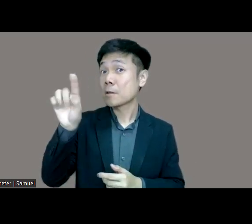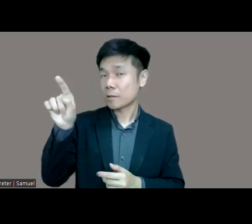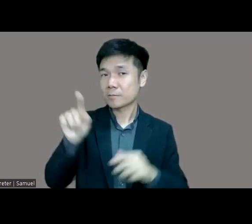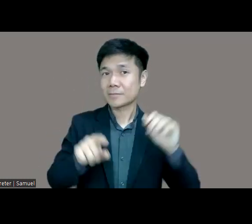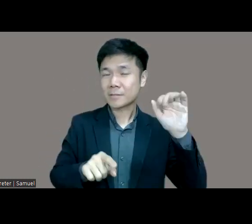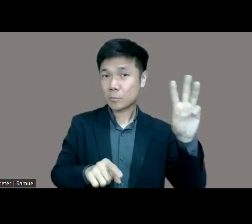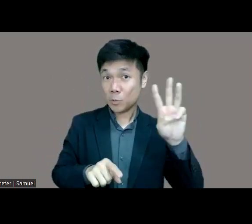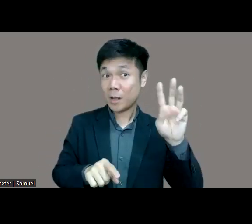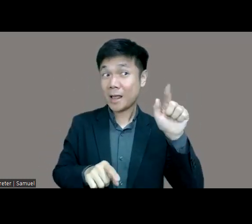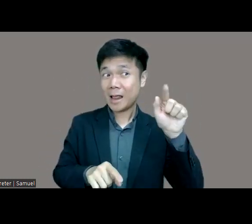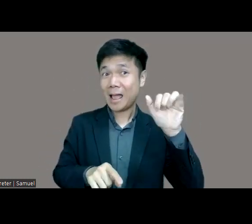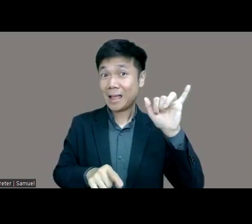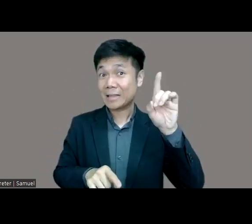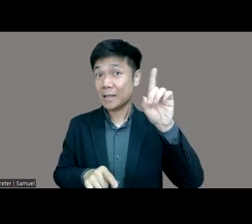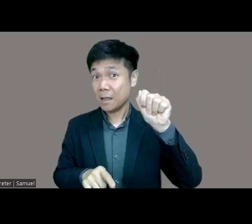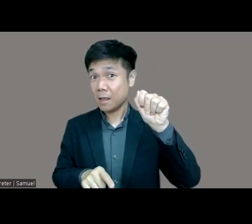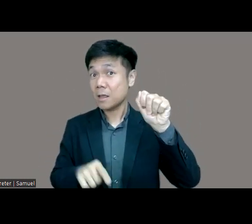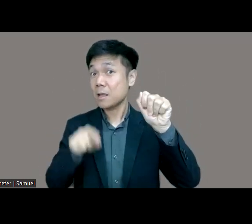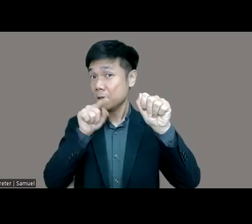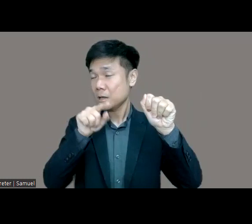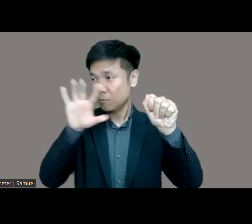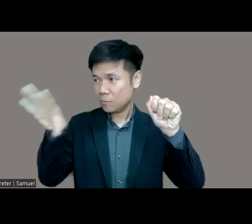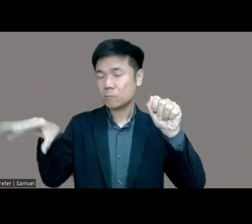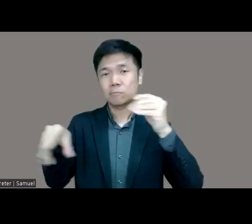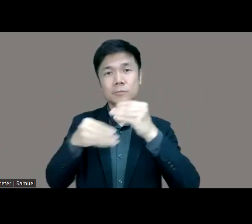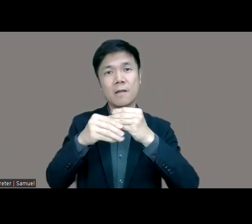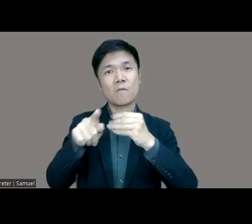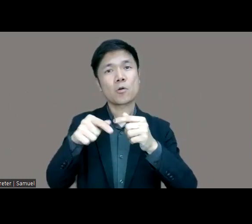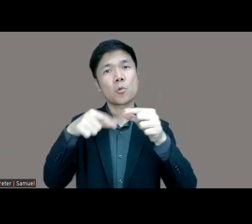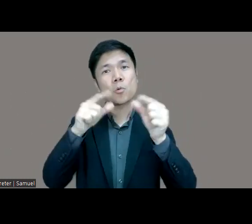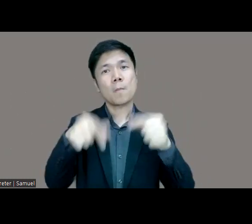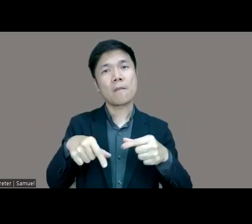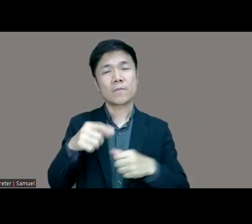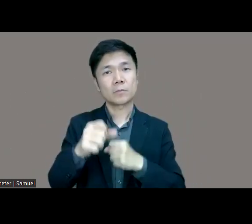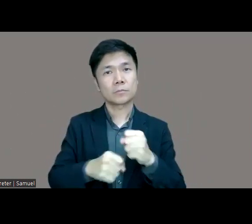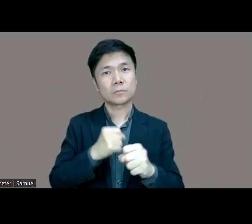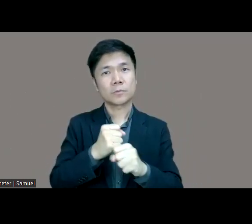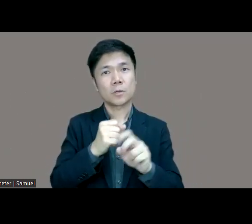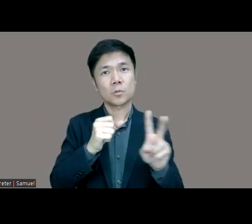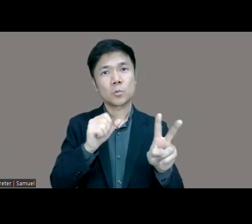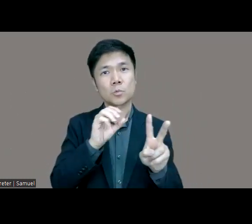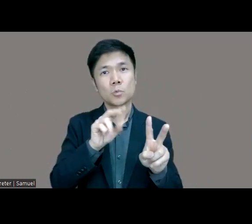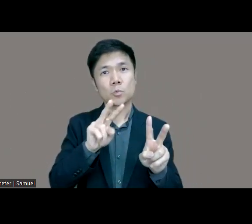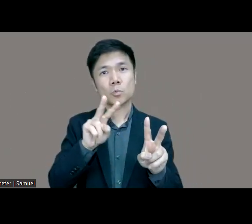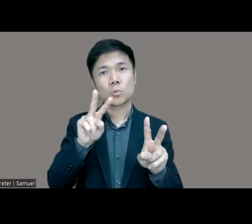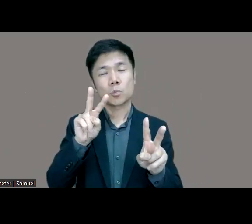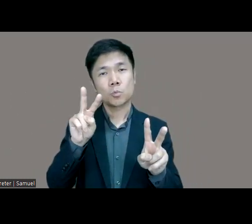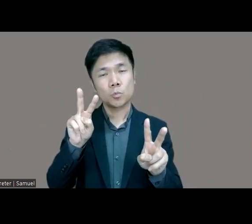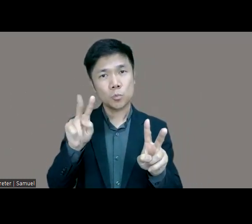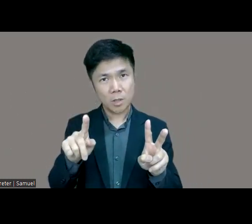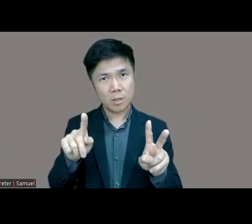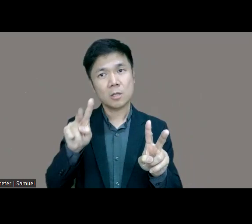Idriss a partagé le lien à notre organisation pour l'IDA, le rapport pour 2021,